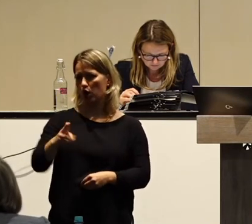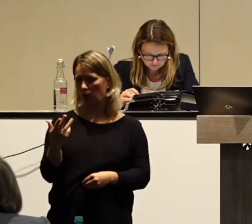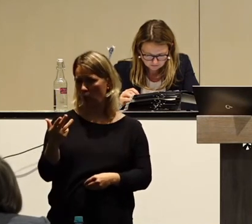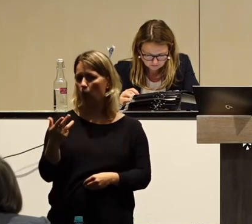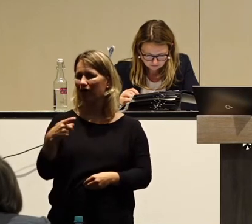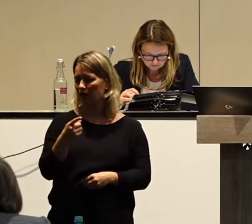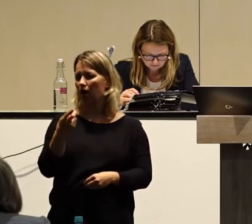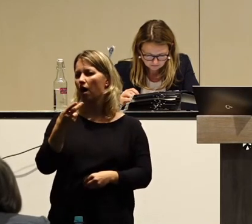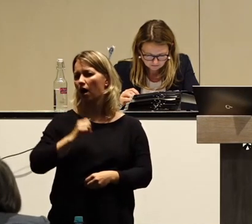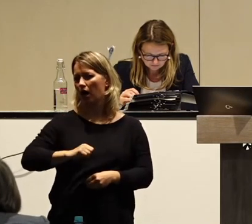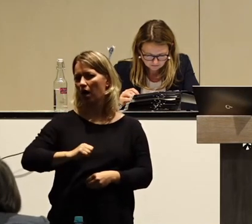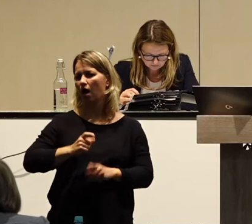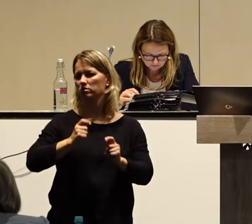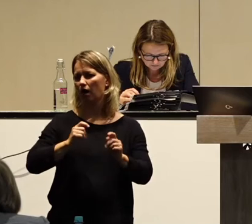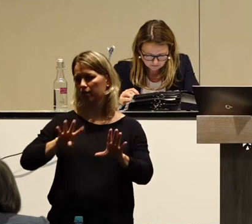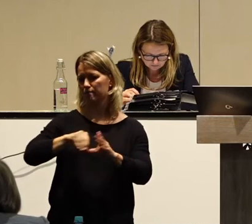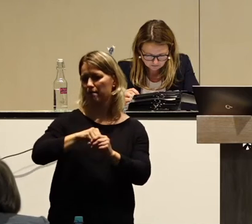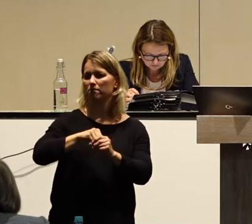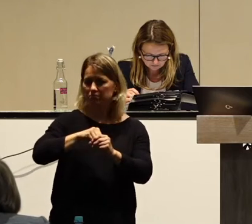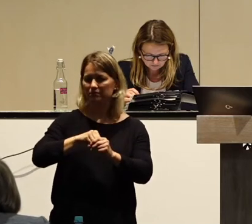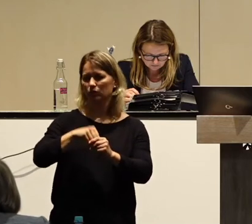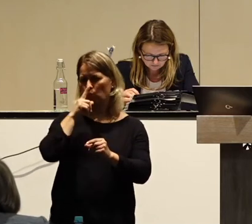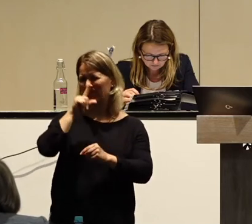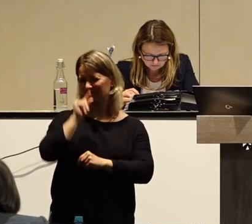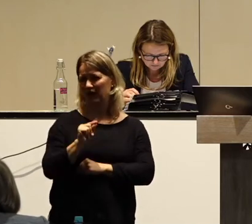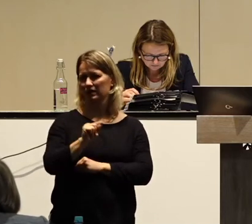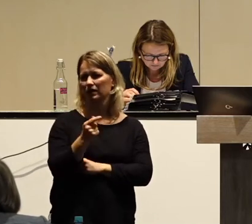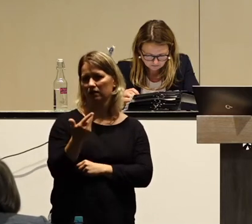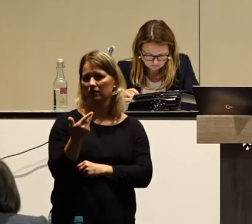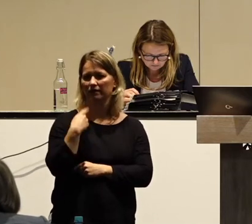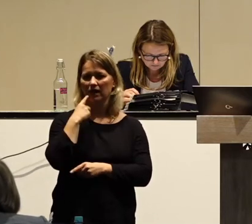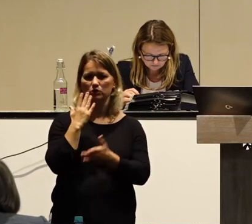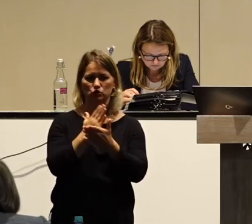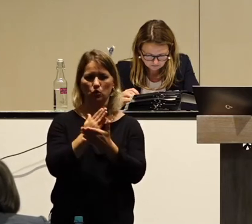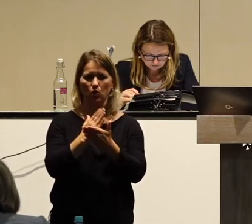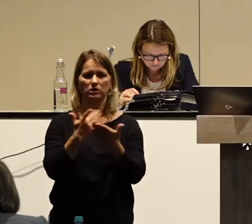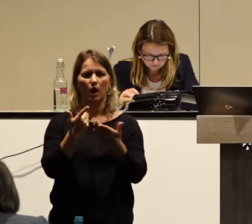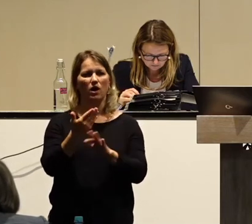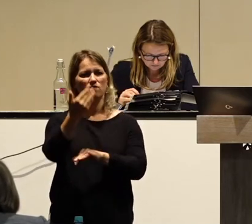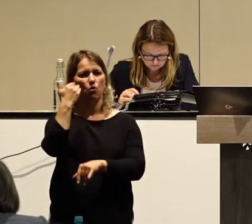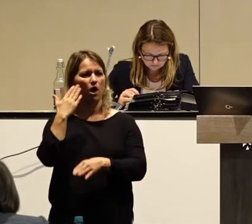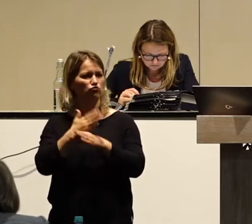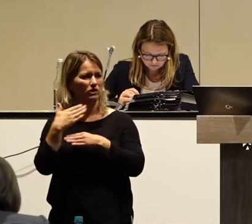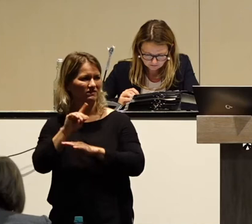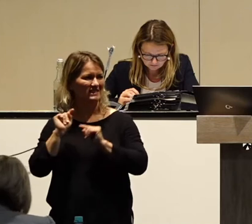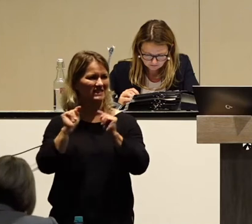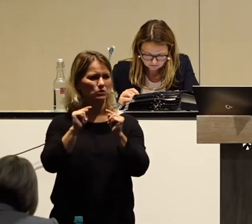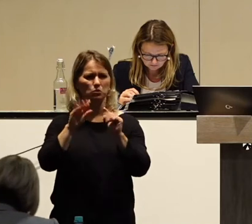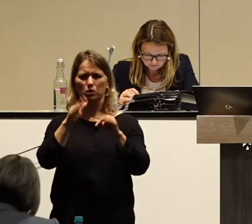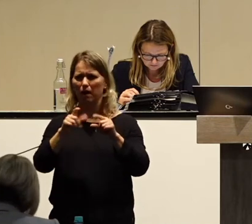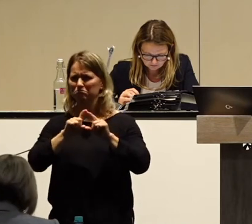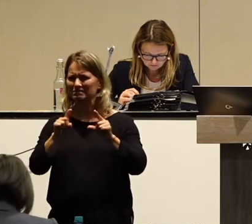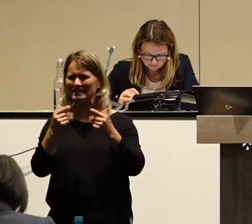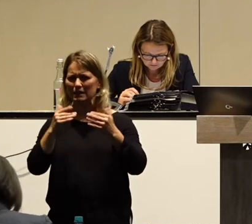Eilantrag reingeschrieben haben, ein Tropfen auf den heißen Stein sind, gerade auch im Vergleich zu dem, was vorhin ja schon mal diskutiert worden ist, 10 Millionen